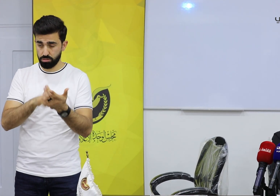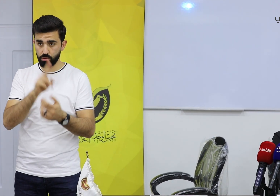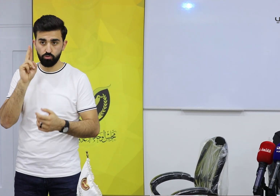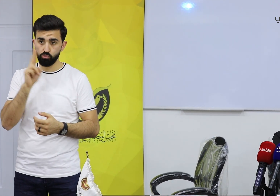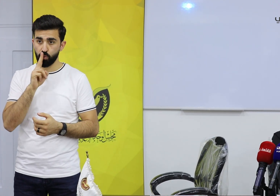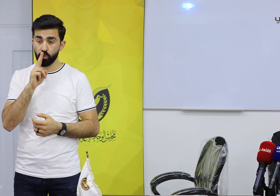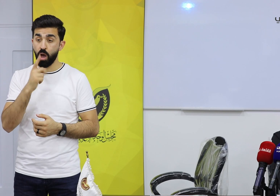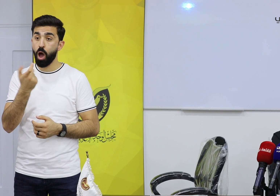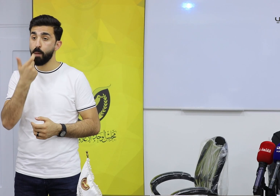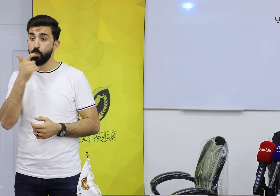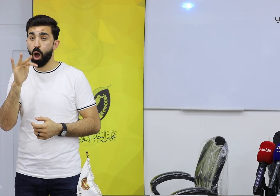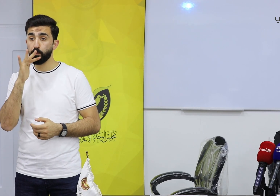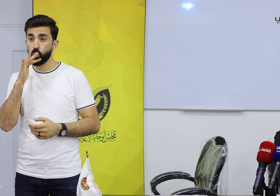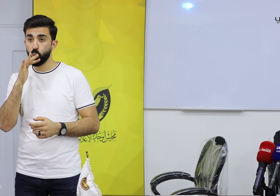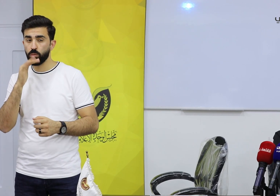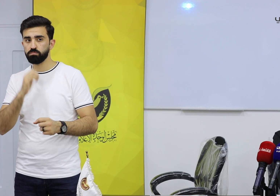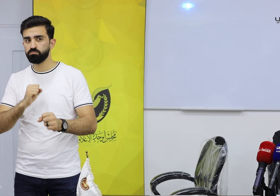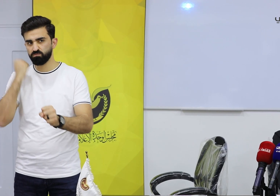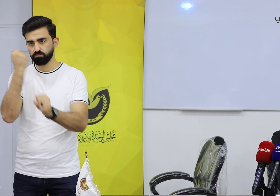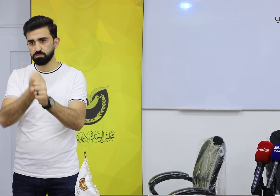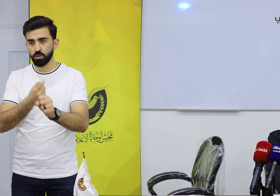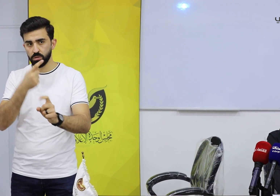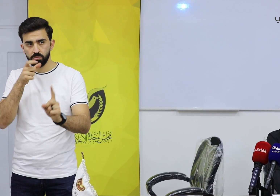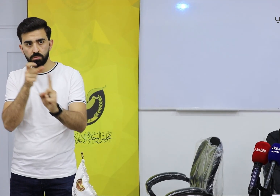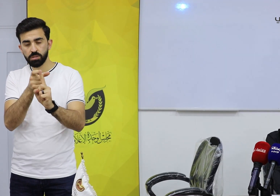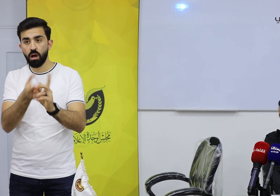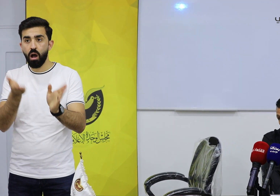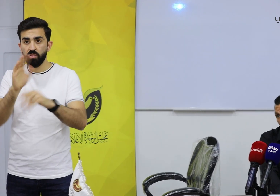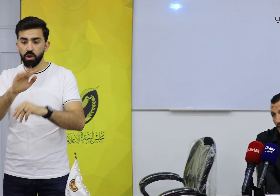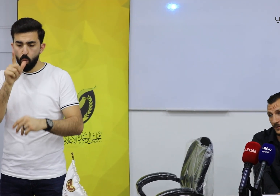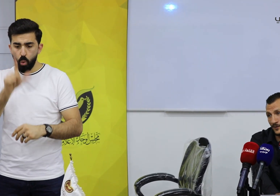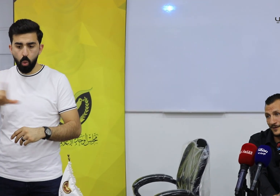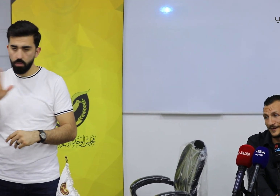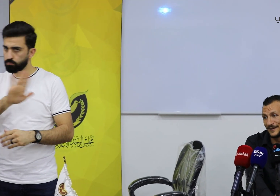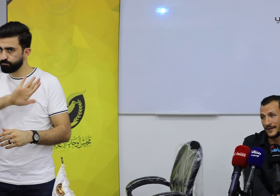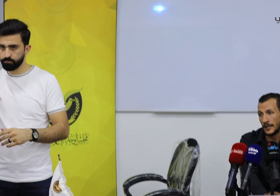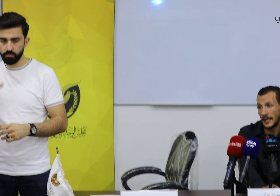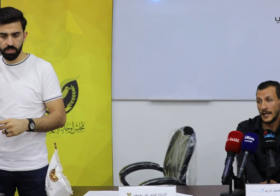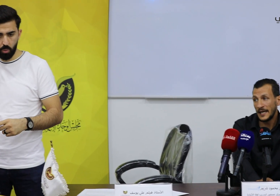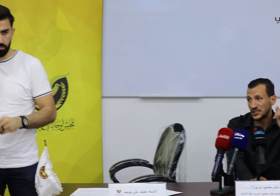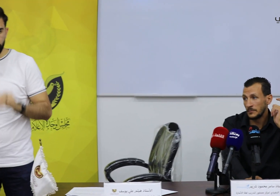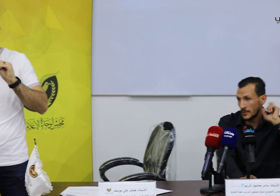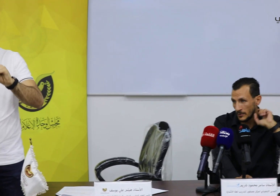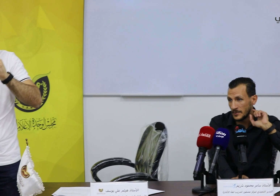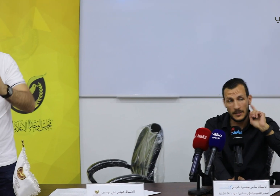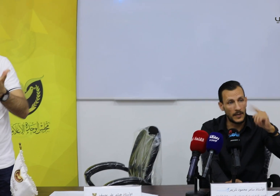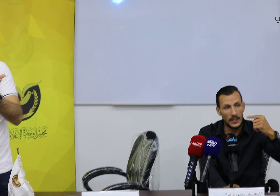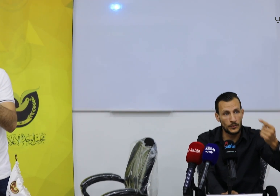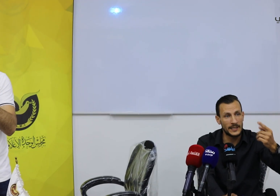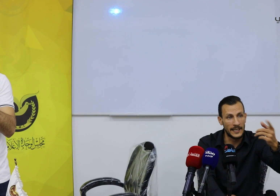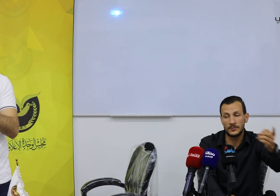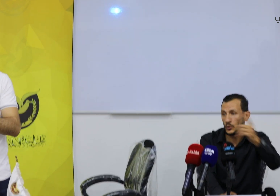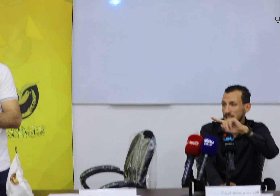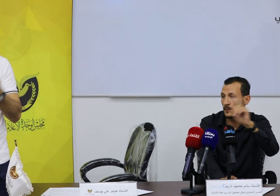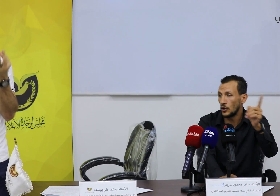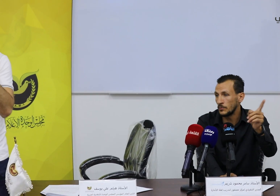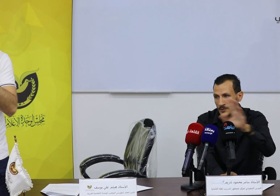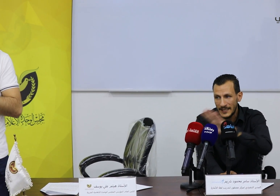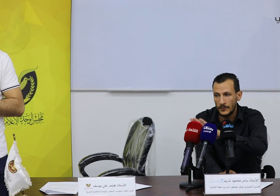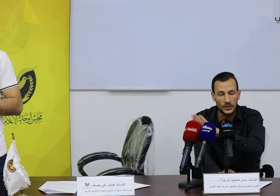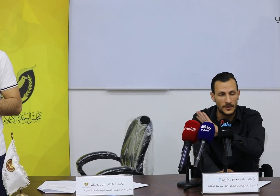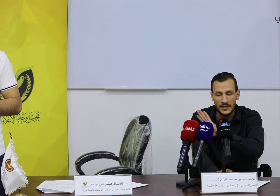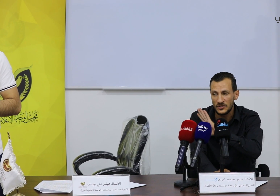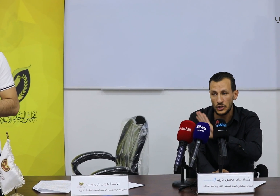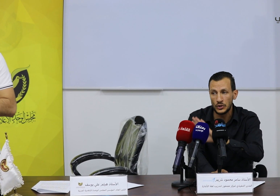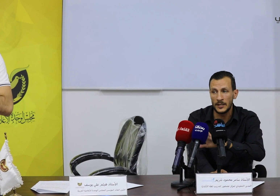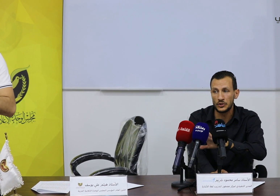اهله تحدوا هاي الاعاقه، رفضوا انه يحكي لغه اشاره، خلوه يصير ناطق. هلا هاشم بلبس سماعاته وبيحكي، انت بتواصل معه